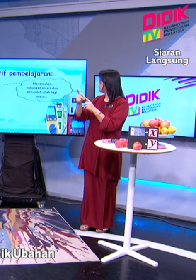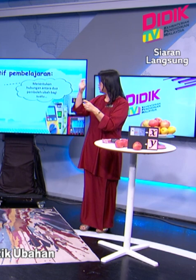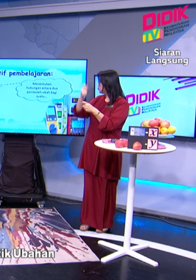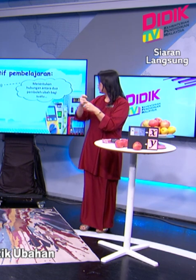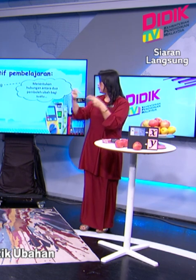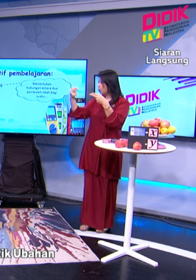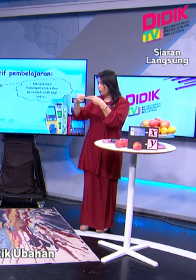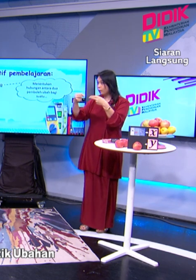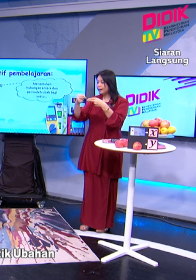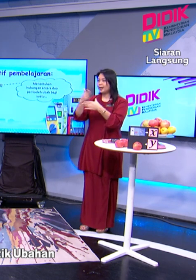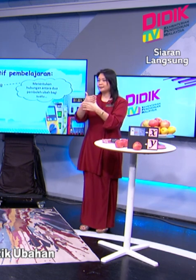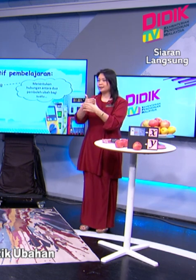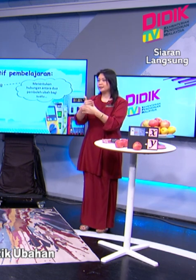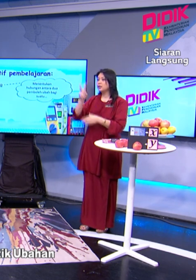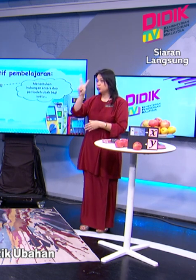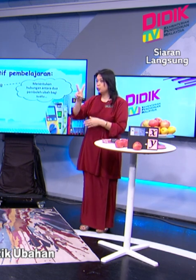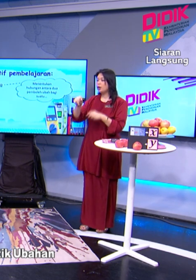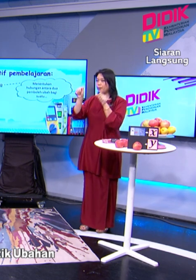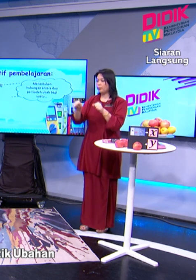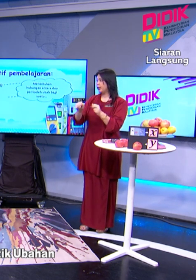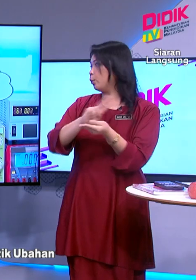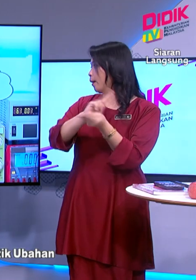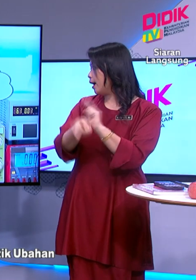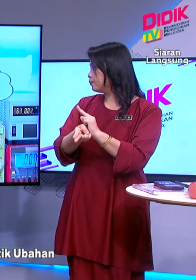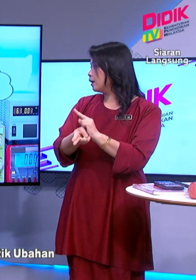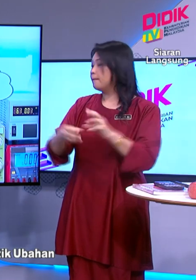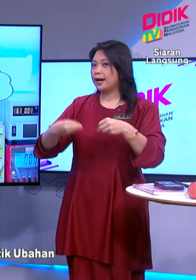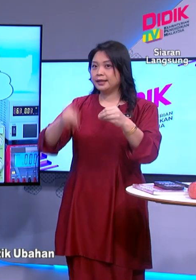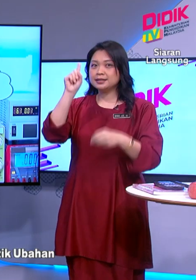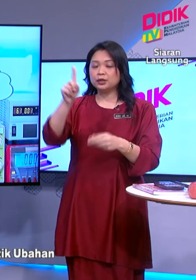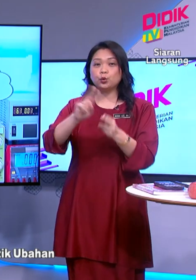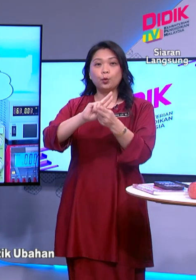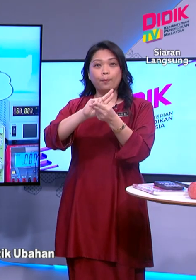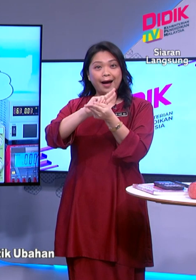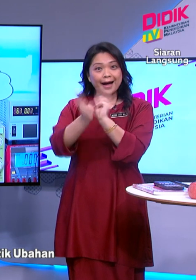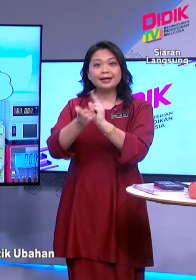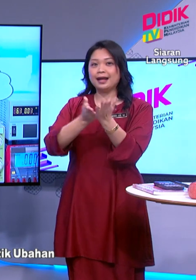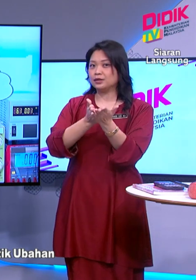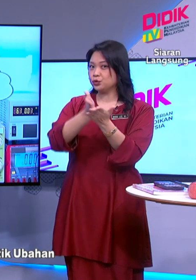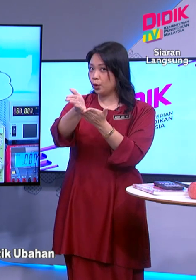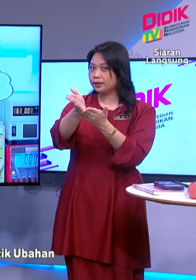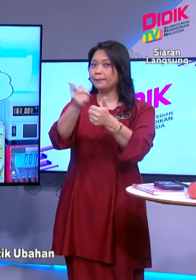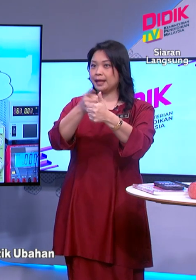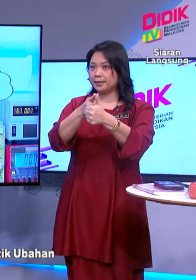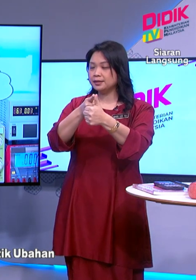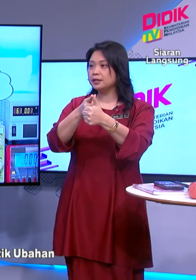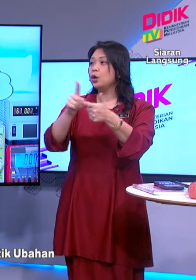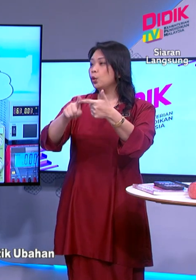menentukan hubungan antara dua pembeli upah bagi satu upahan langsung dapet ama